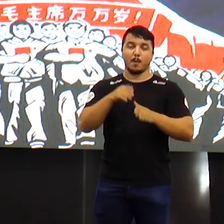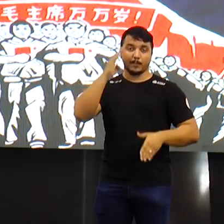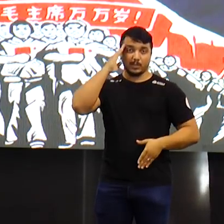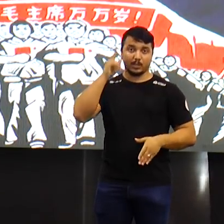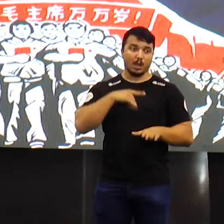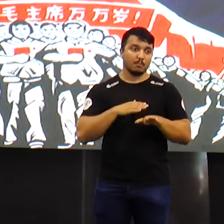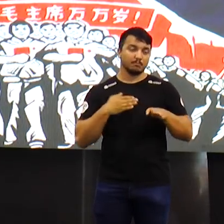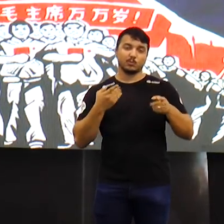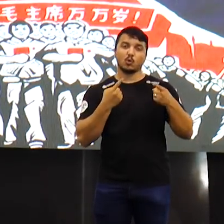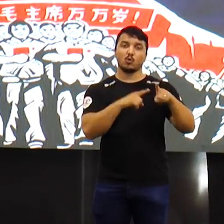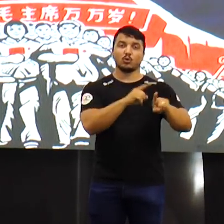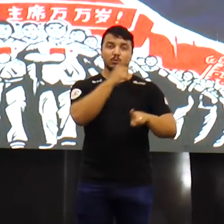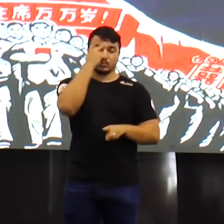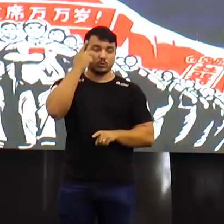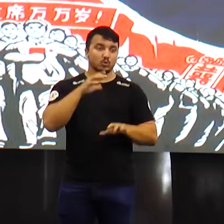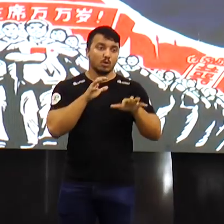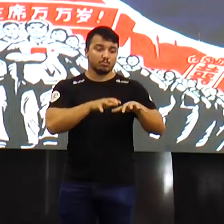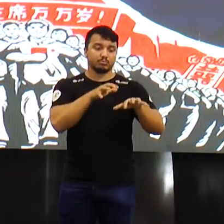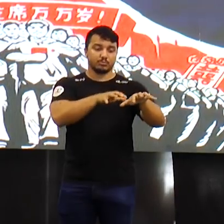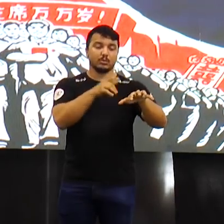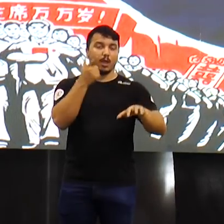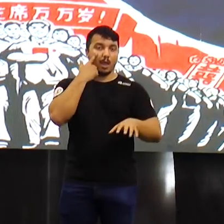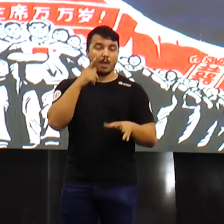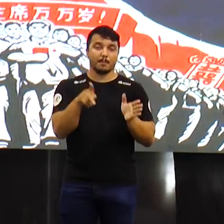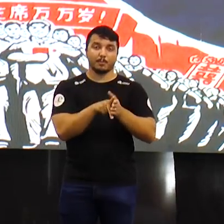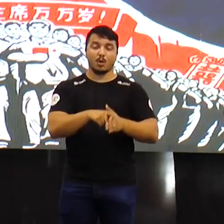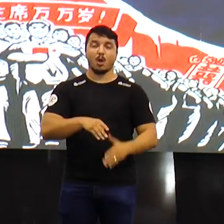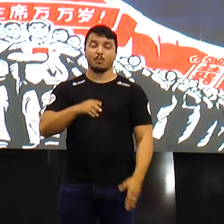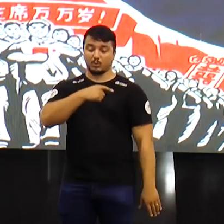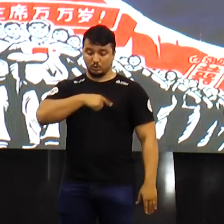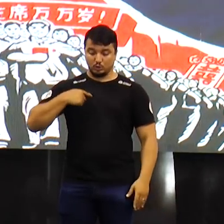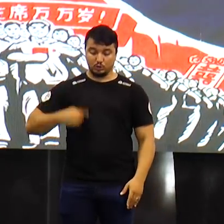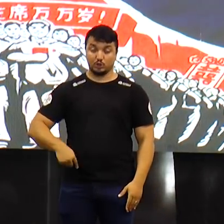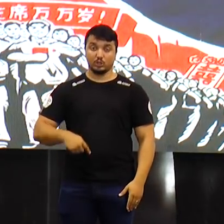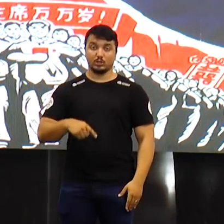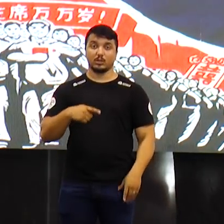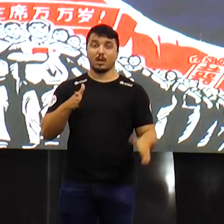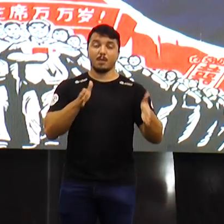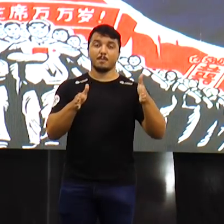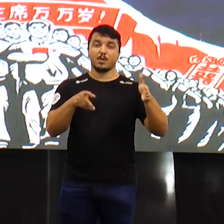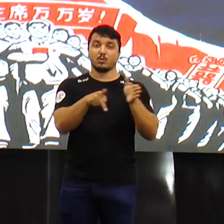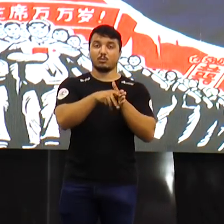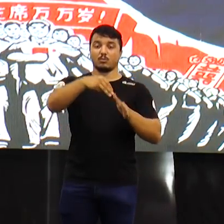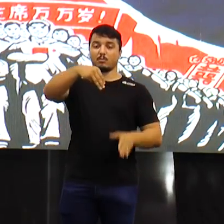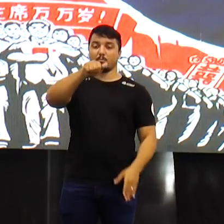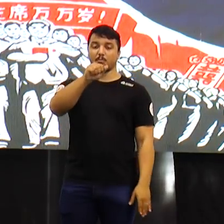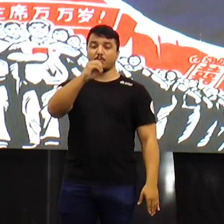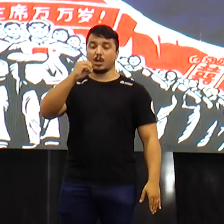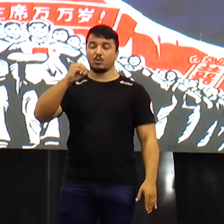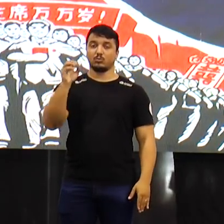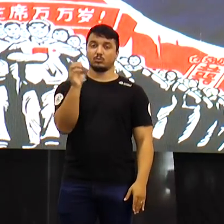os manifestantes e peguei uma cena marcante da China. China,